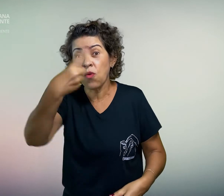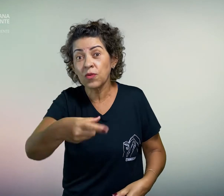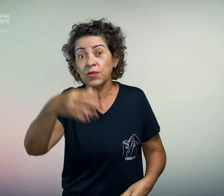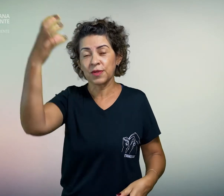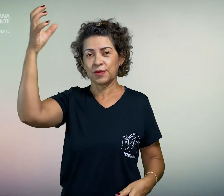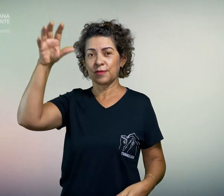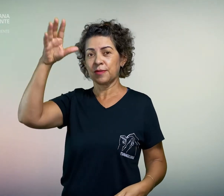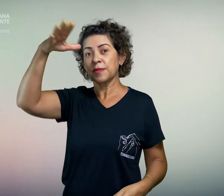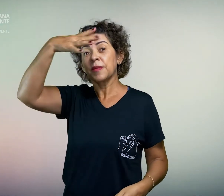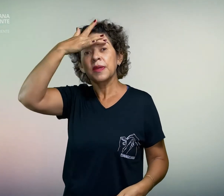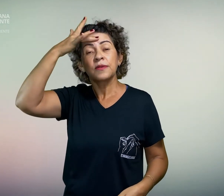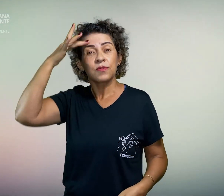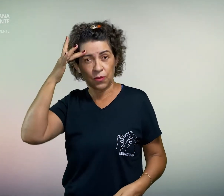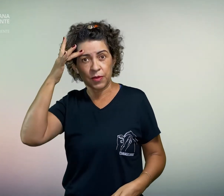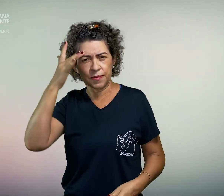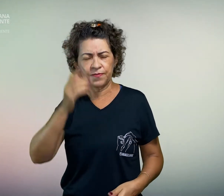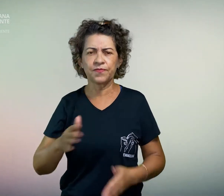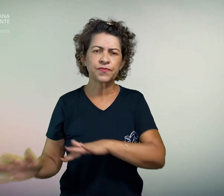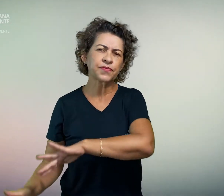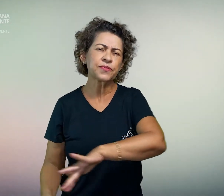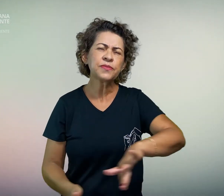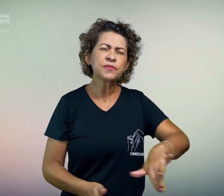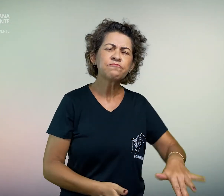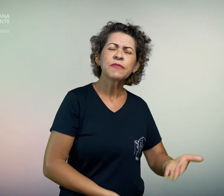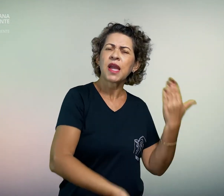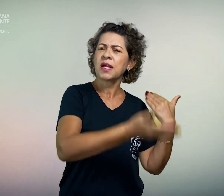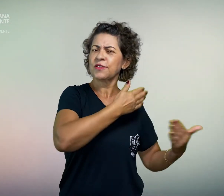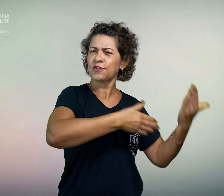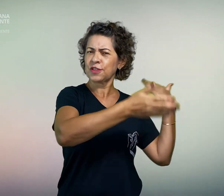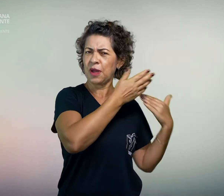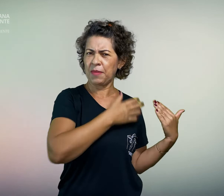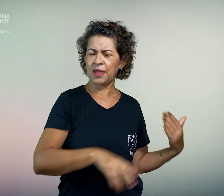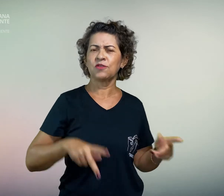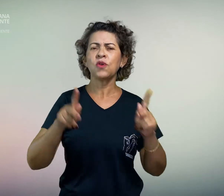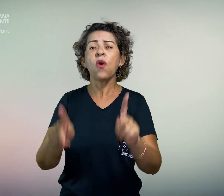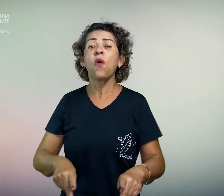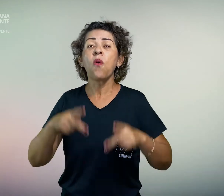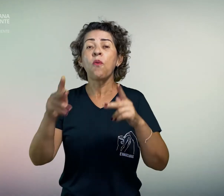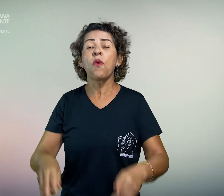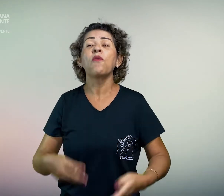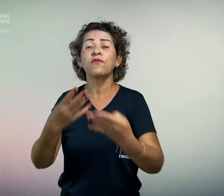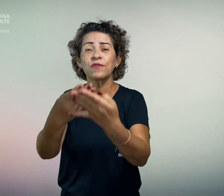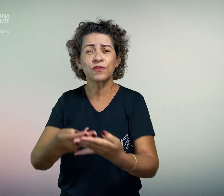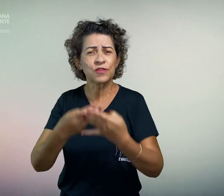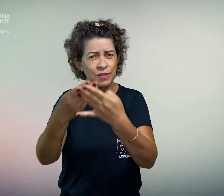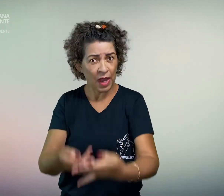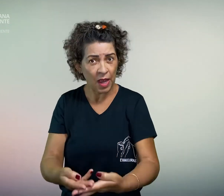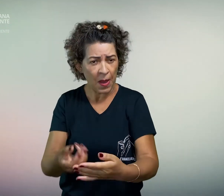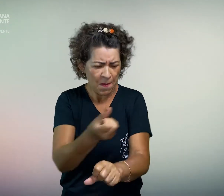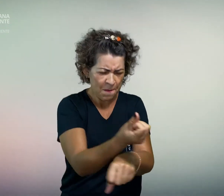Quando o povo de Israel estava no cativeiro babilônico, costumava dizer um